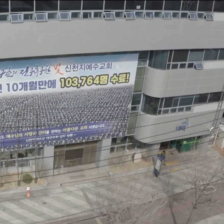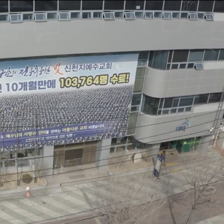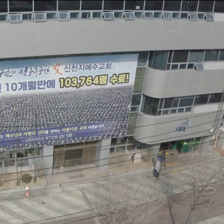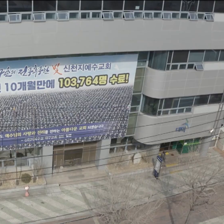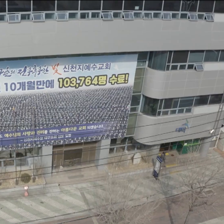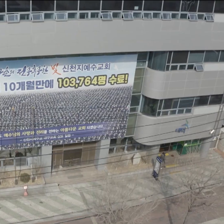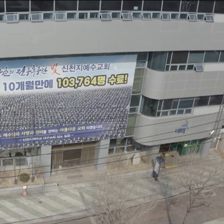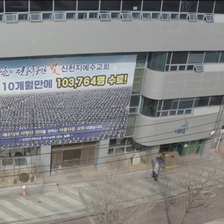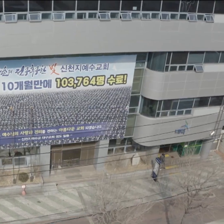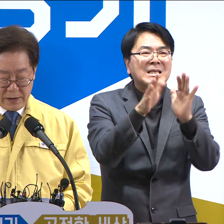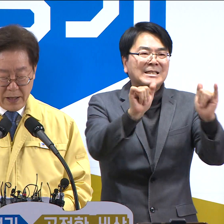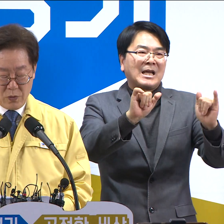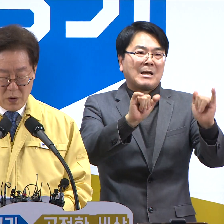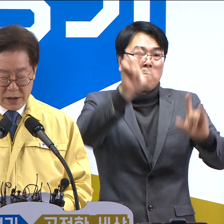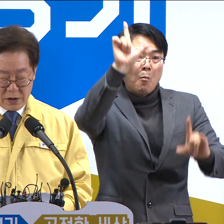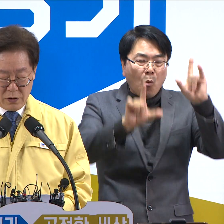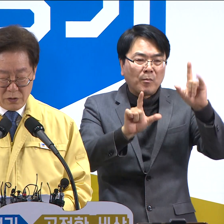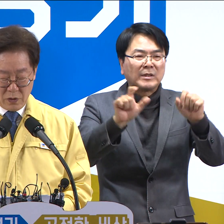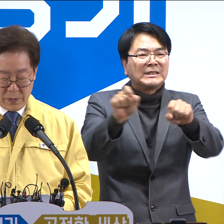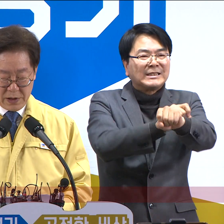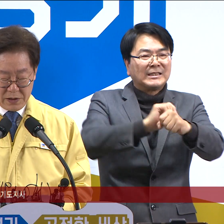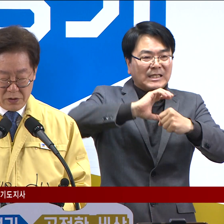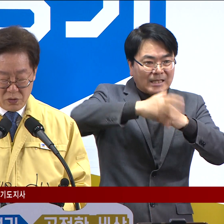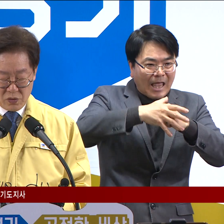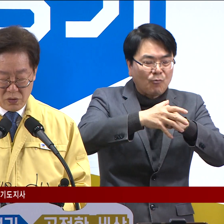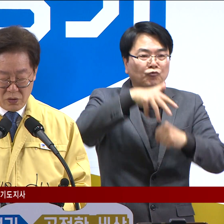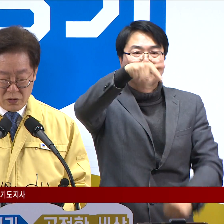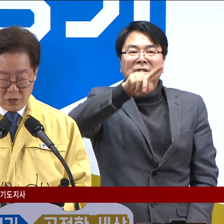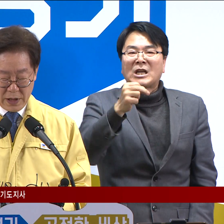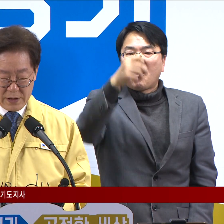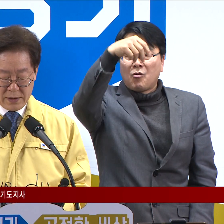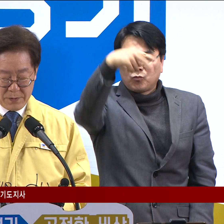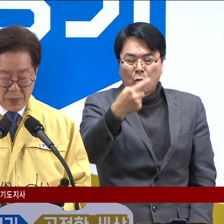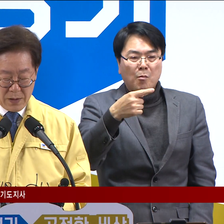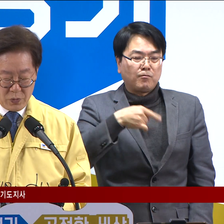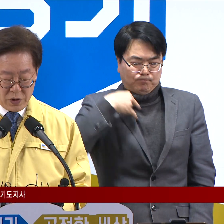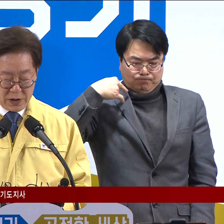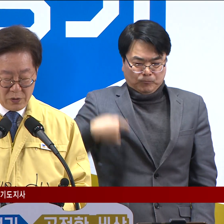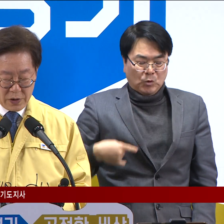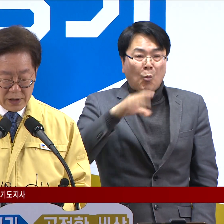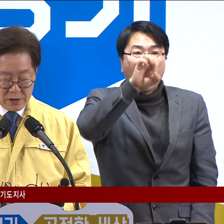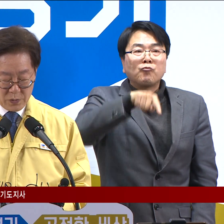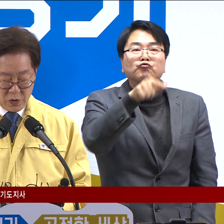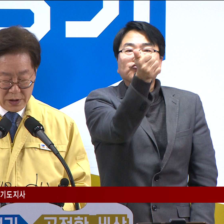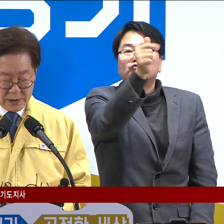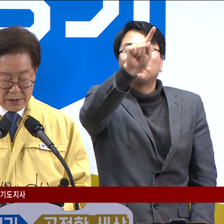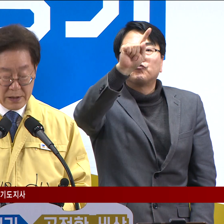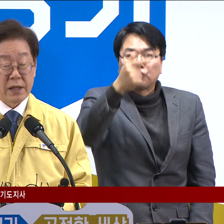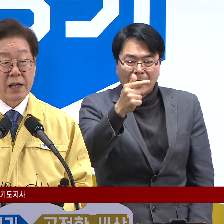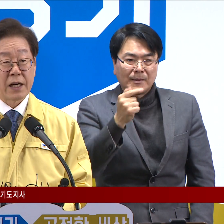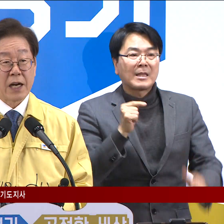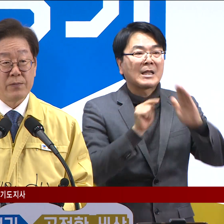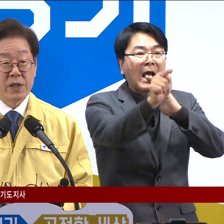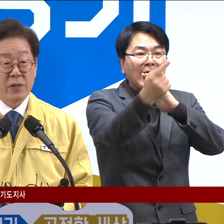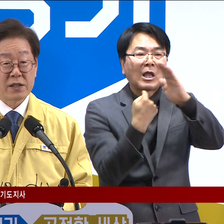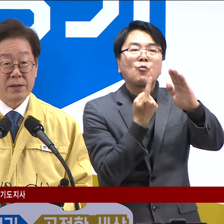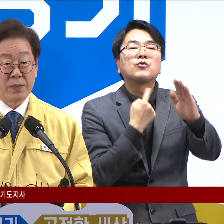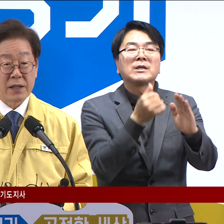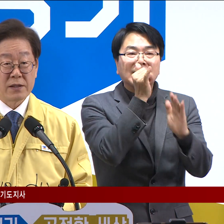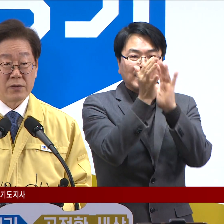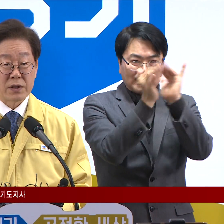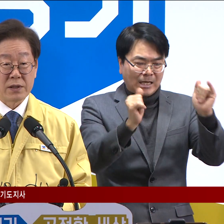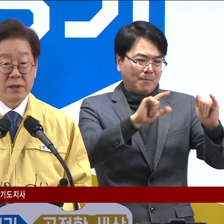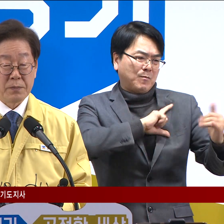뜻도 밝혔습니다. 대구와 청도 및 중국 우한 지역 방문 신도에 대한 정보는 감염